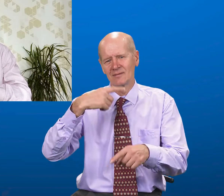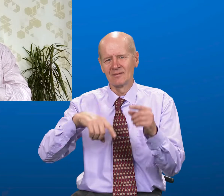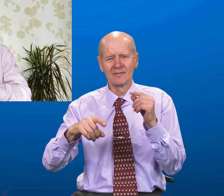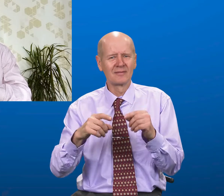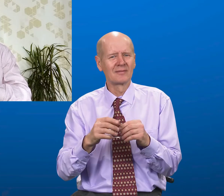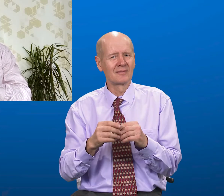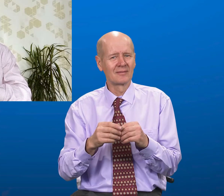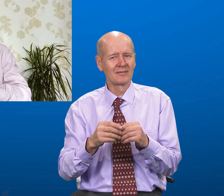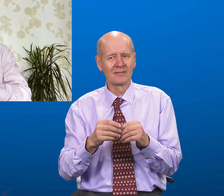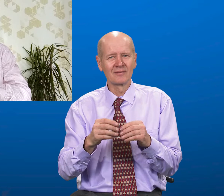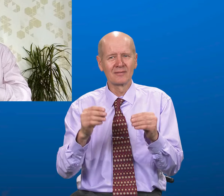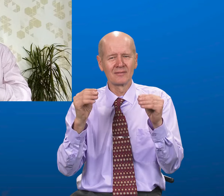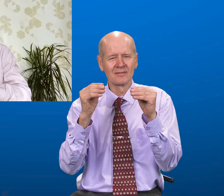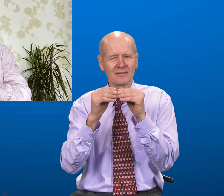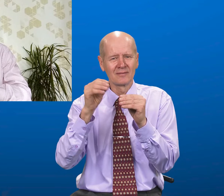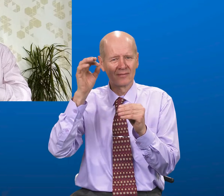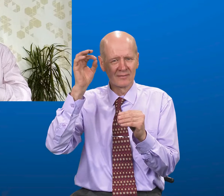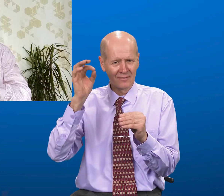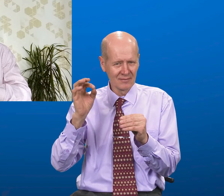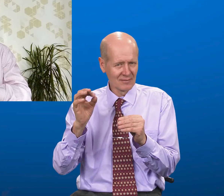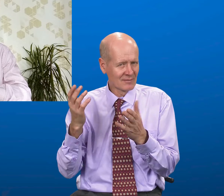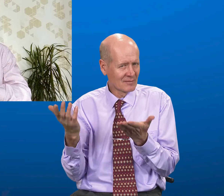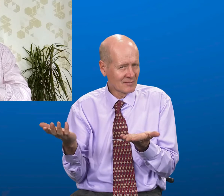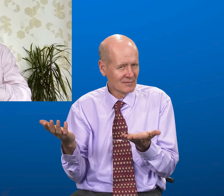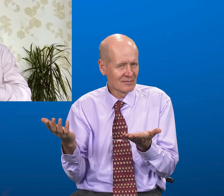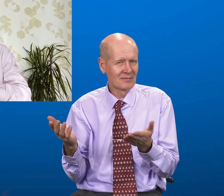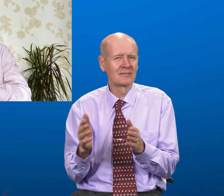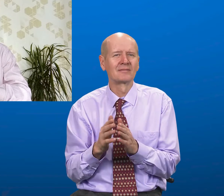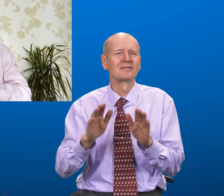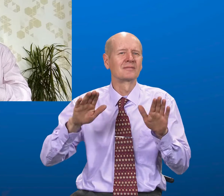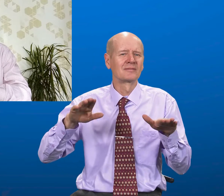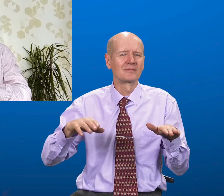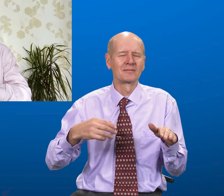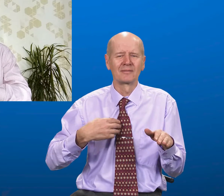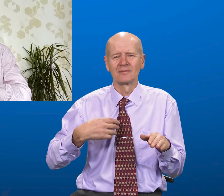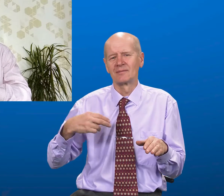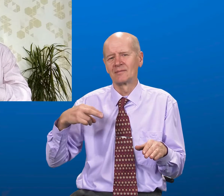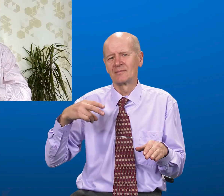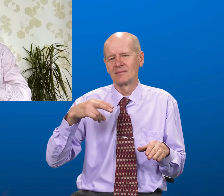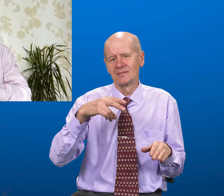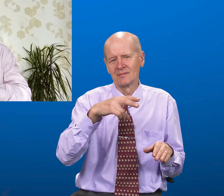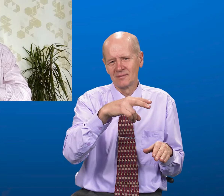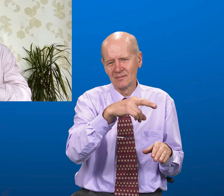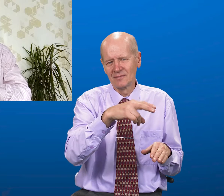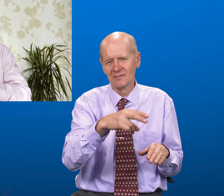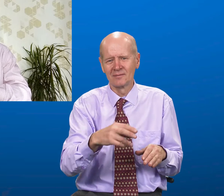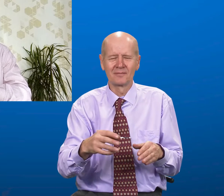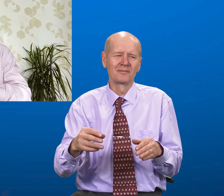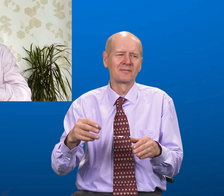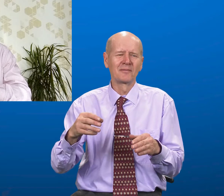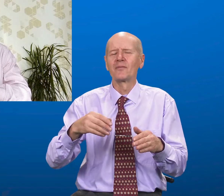и приношения, равнозначные десятой части. Осенью по графику я пошел в отпуск,